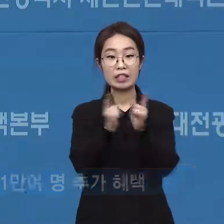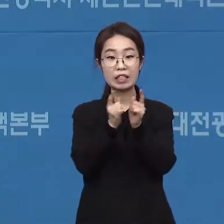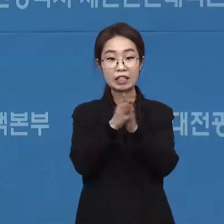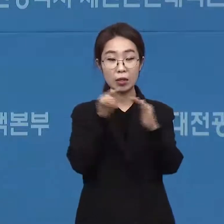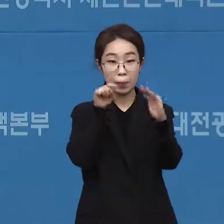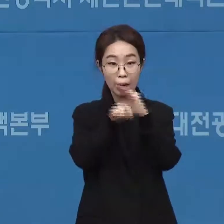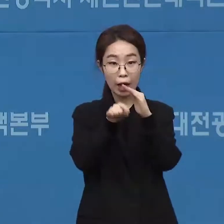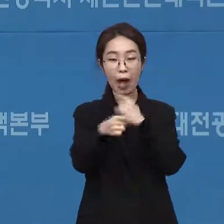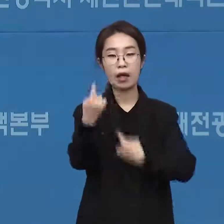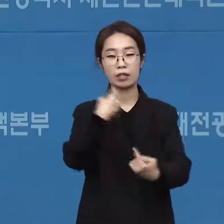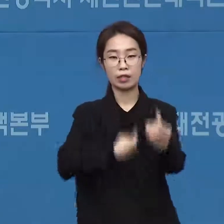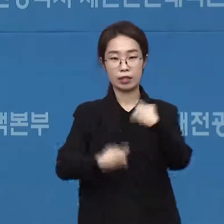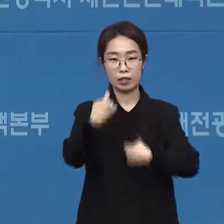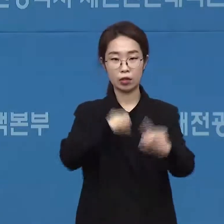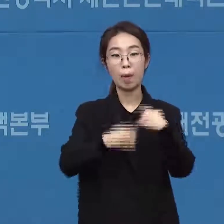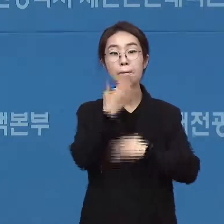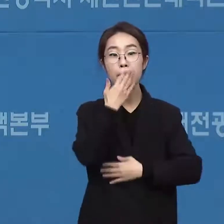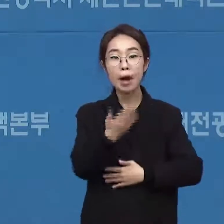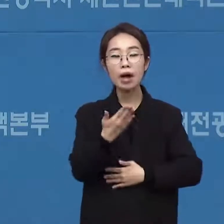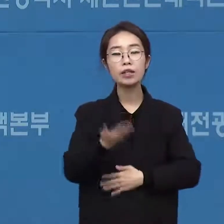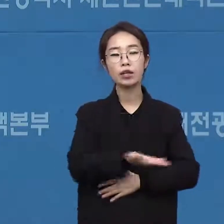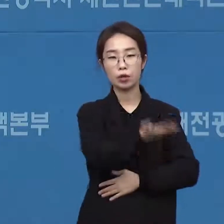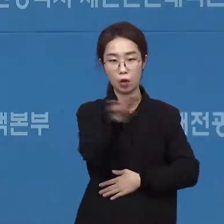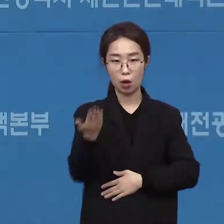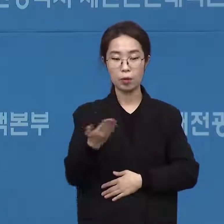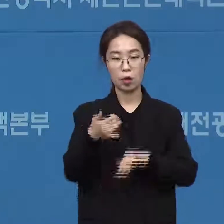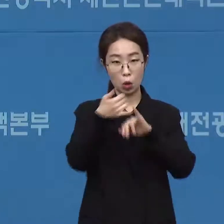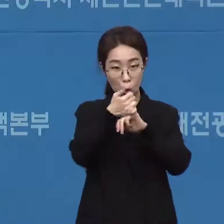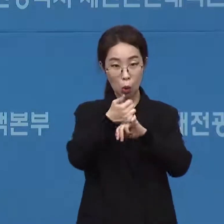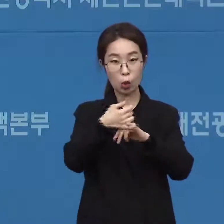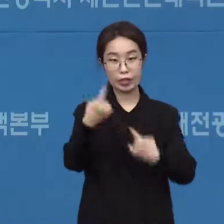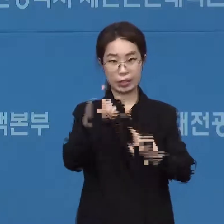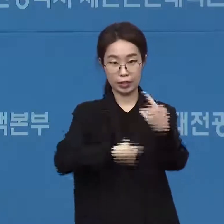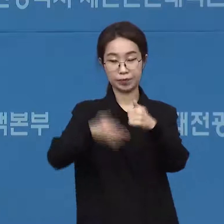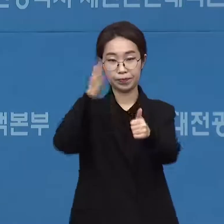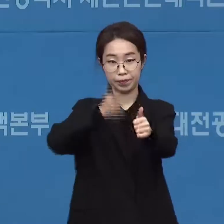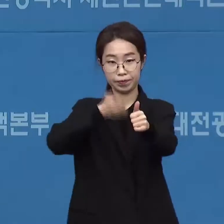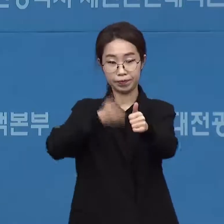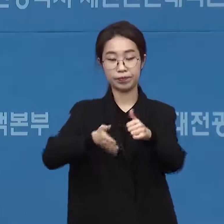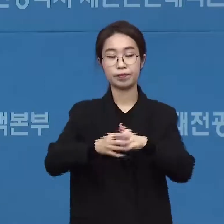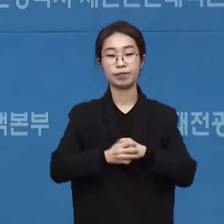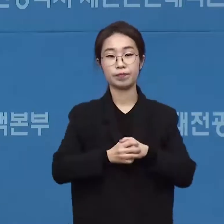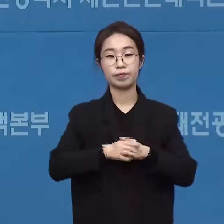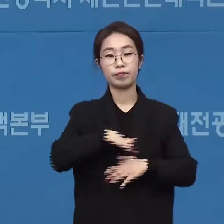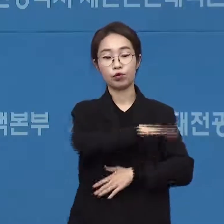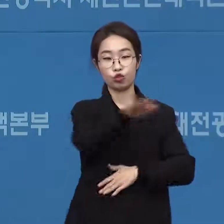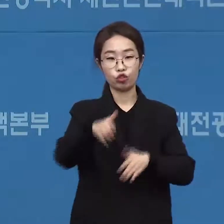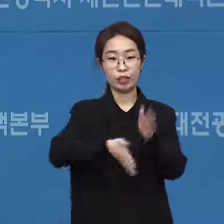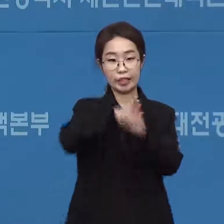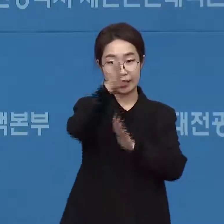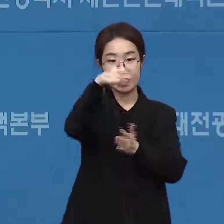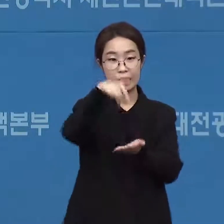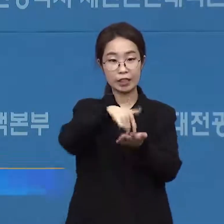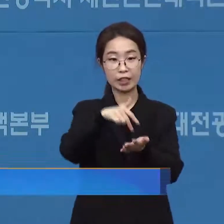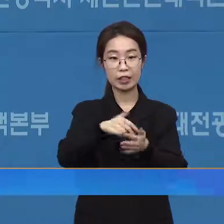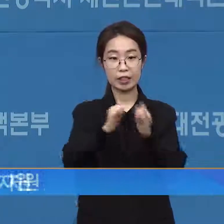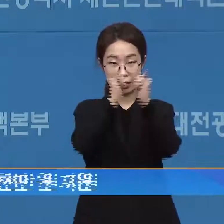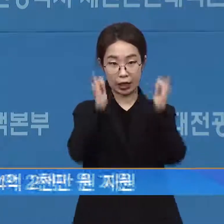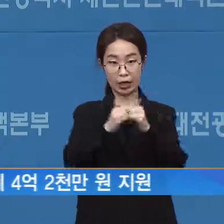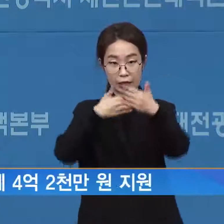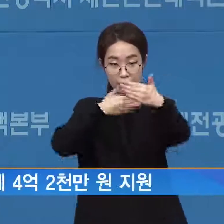받고 있으니까 시민 여러분들께서는 빠짐없이 신청해 주시기 바랍니다. 또한 우리시는 사회적 거리두기에